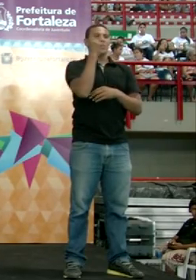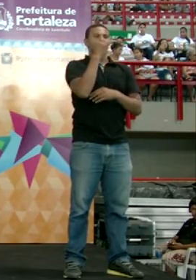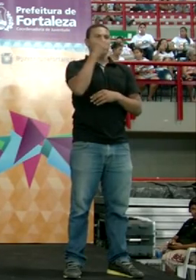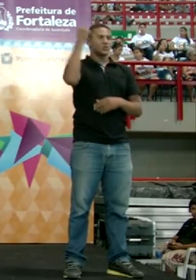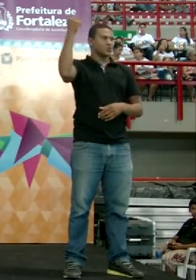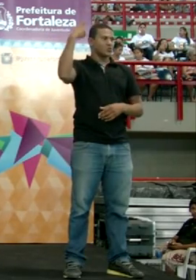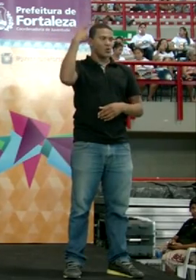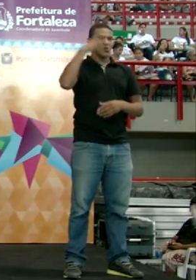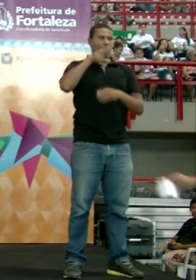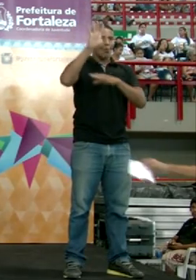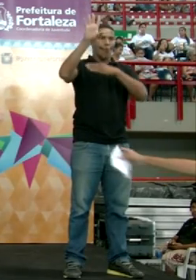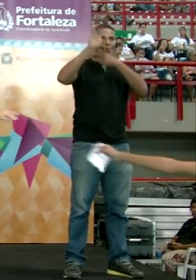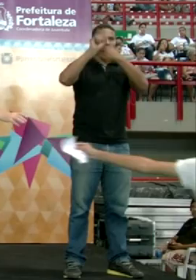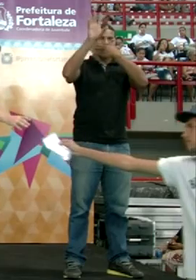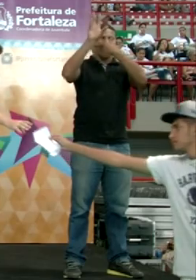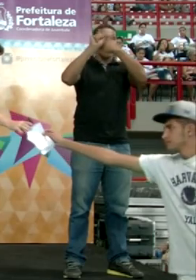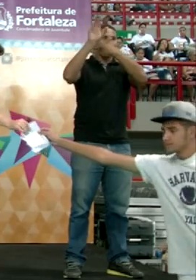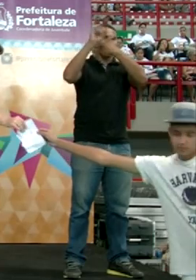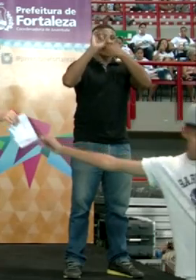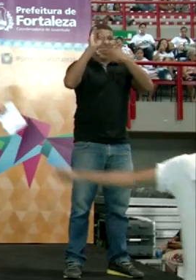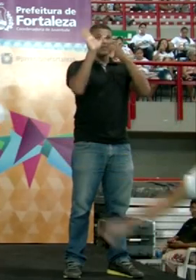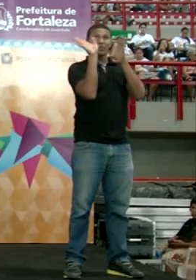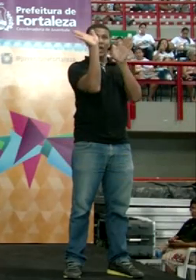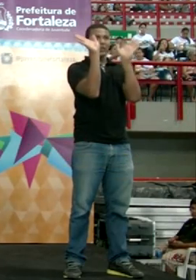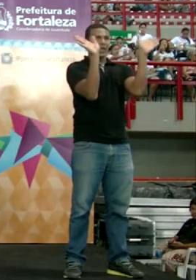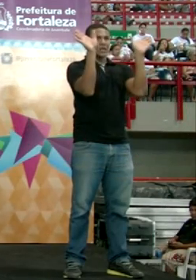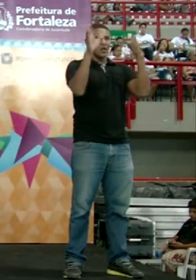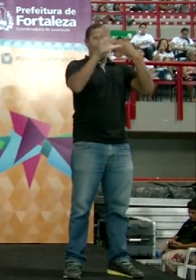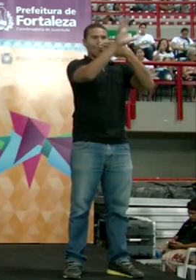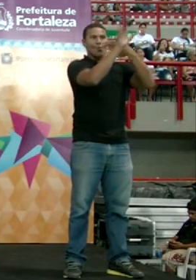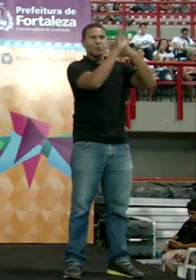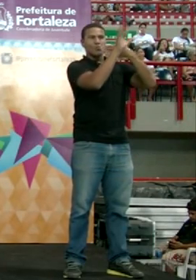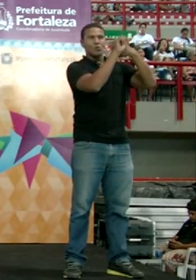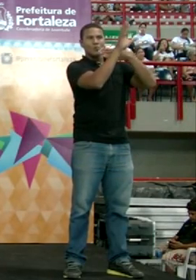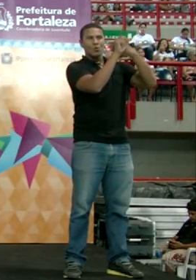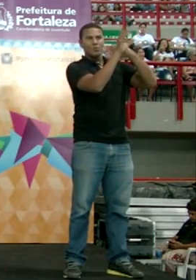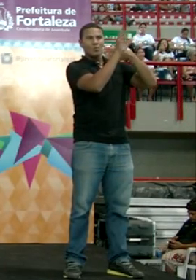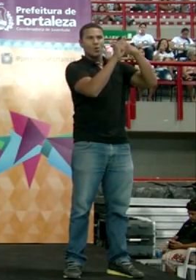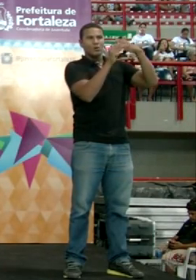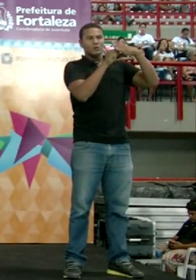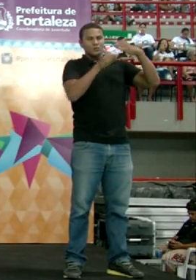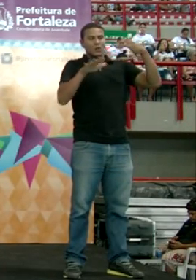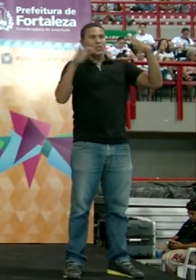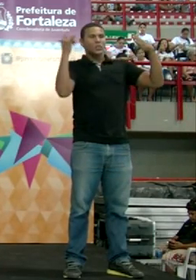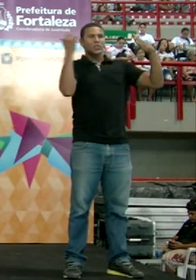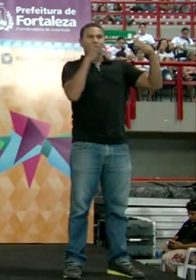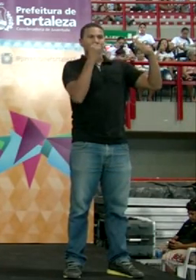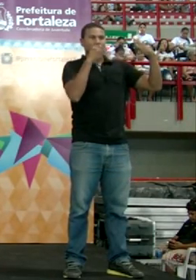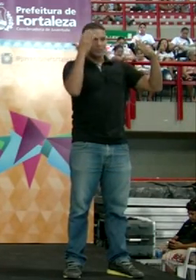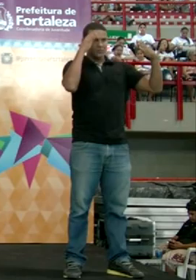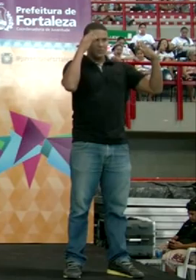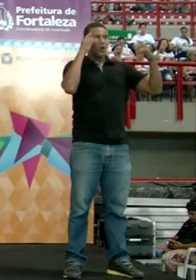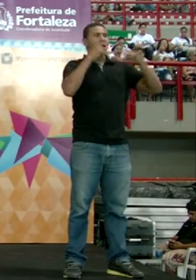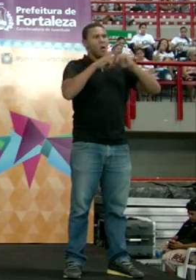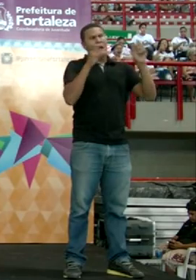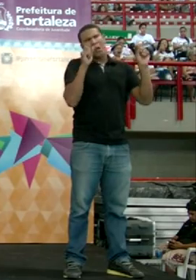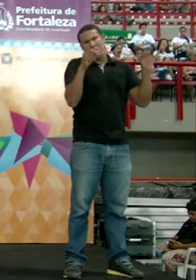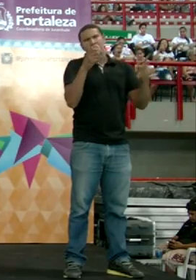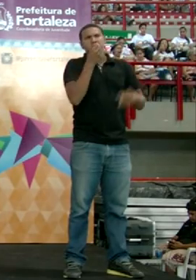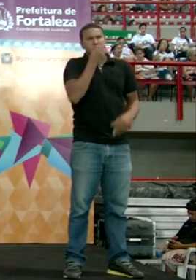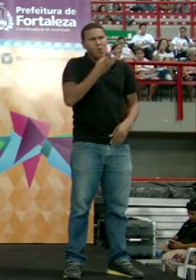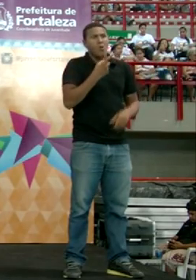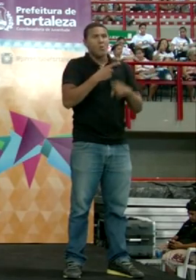ginásio. Realmente no Castelão houve esse projeto, mas o que disseram é que não compensaria financeiramente, tá? O